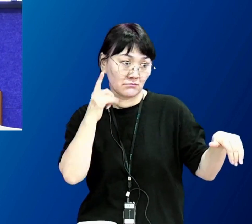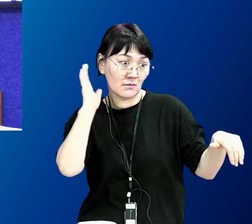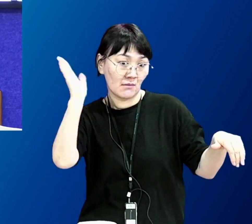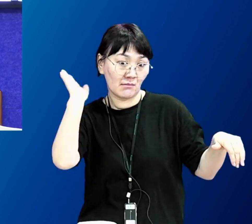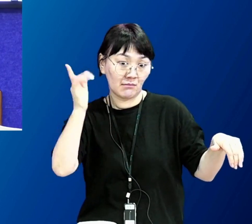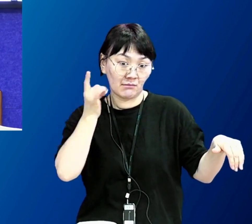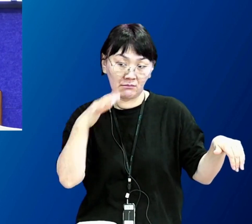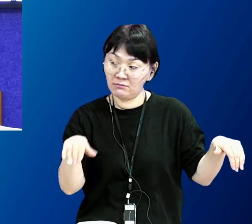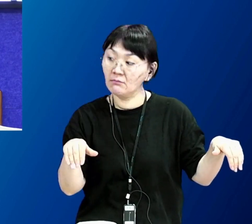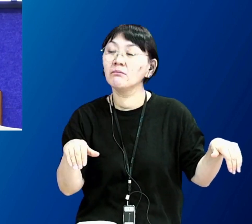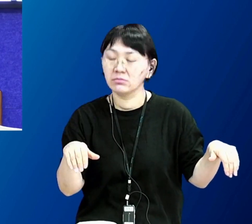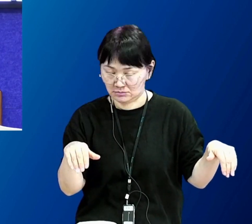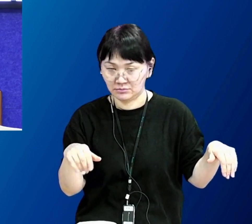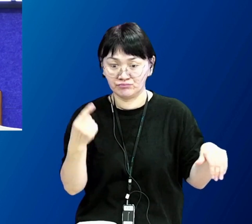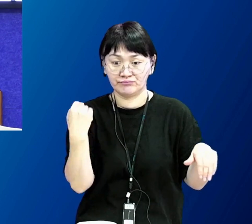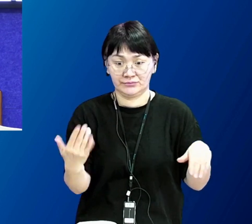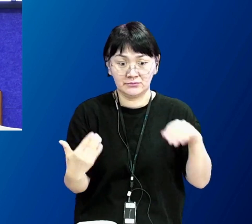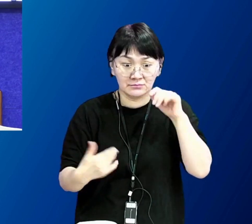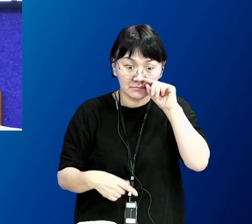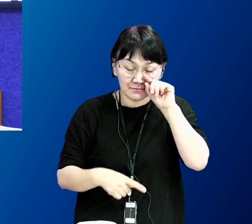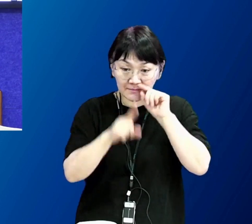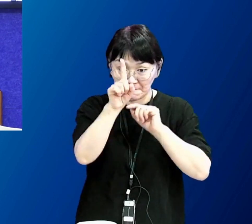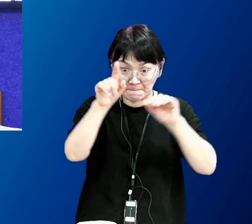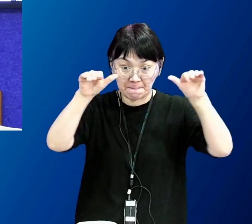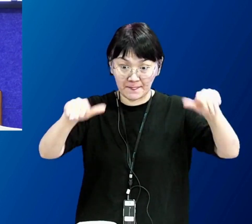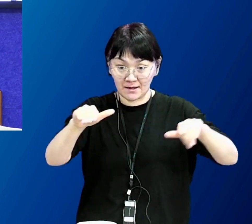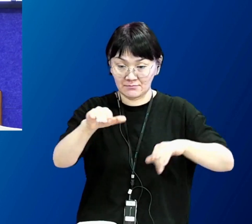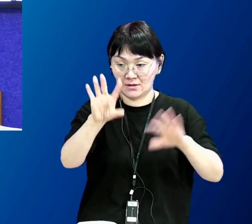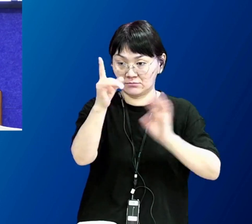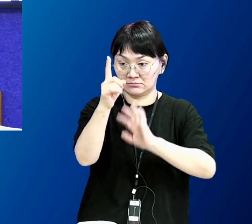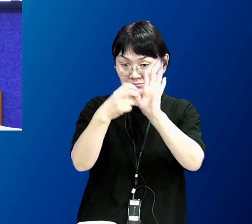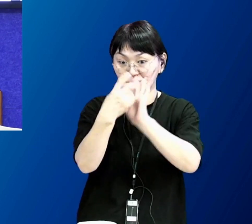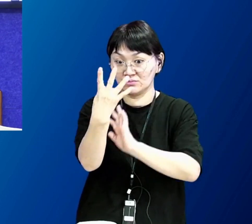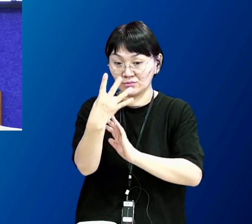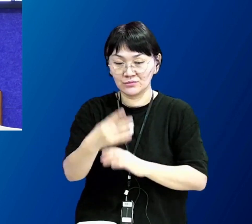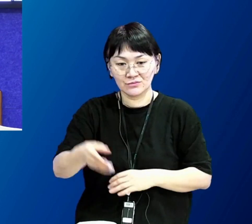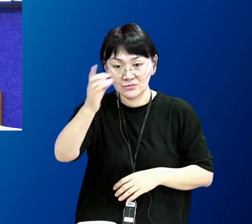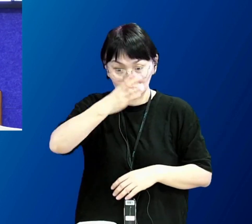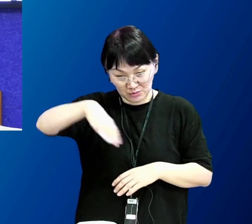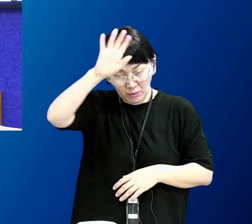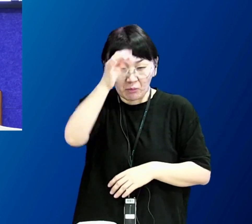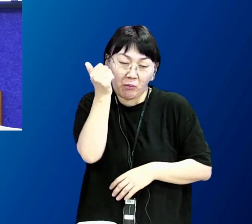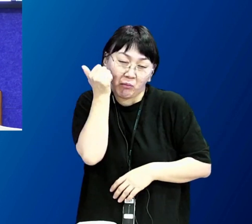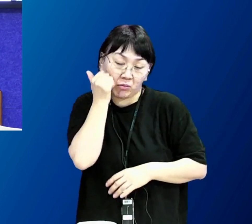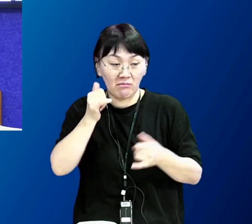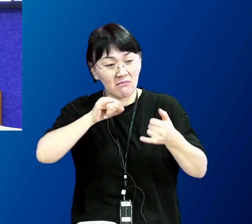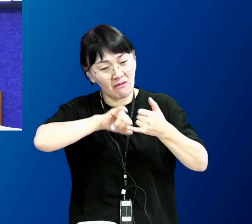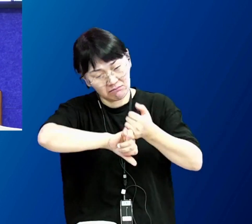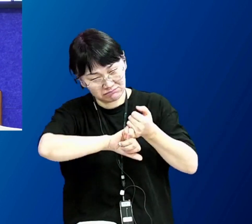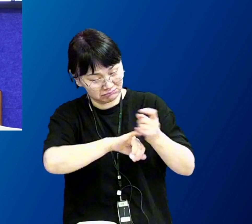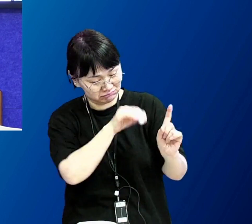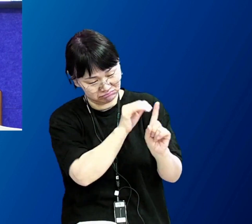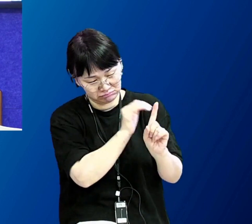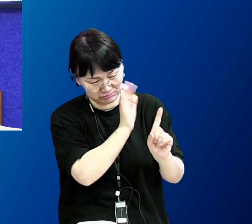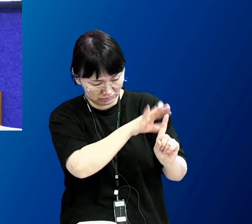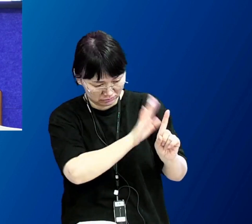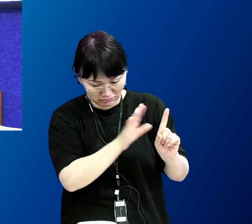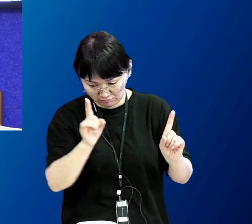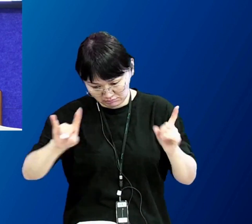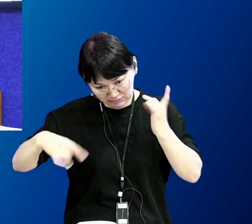юу? Соломоны хаан 1-р 11-4 дээр Соломоныг хөгшөрөхөд игнэрүүд нь түүний сэтгэлийг